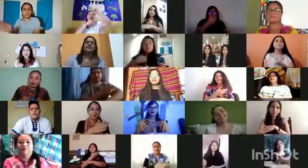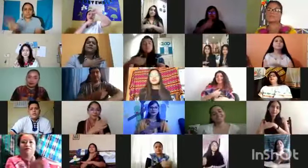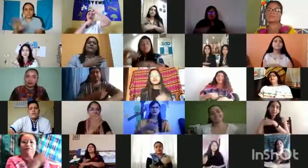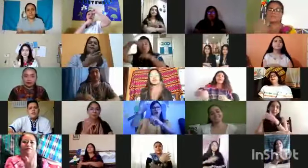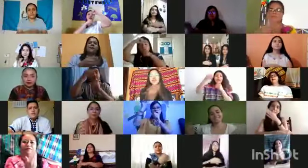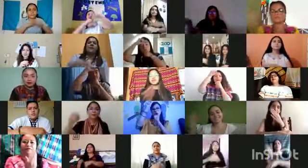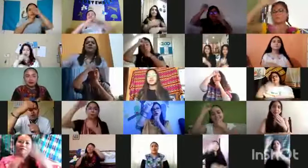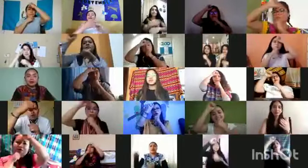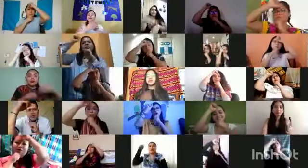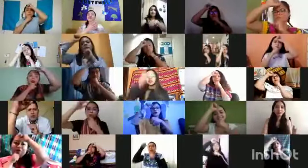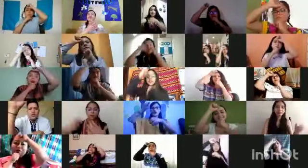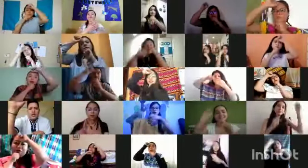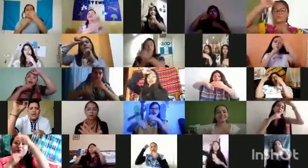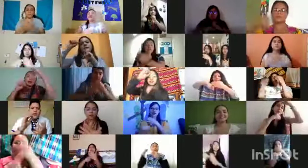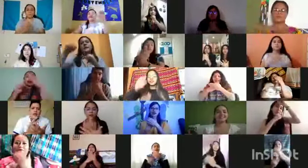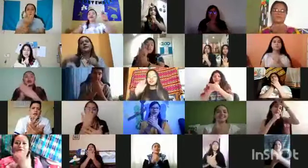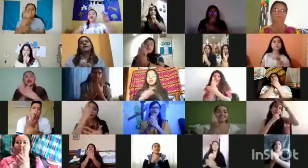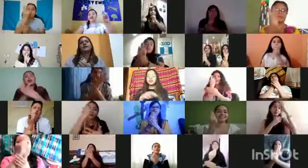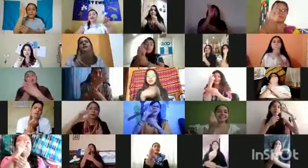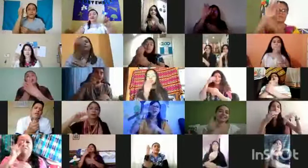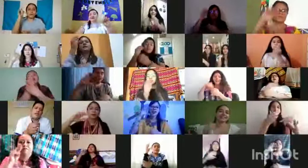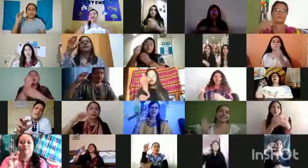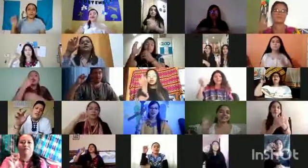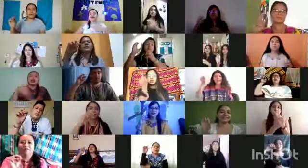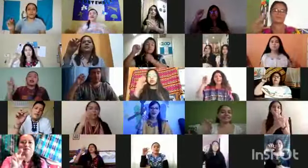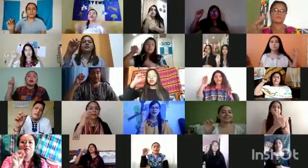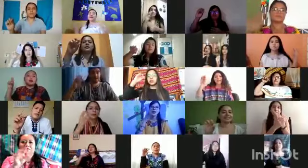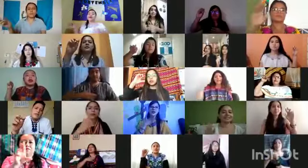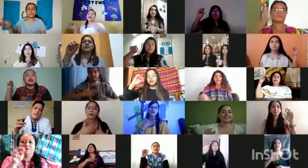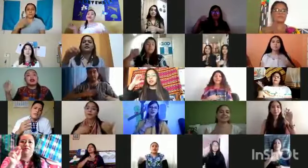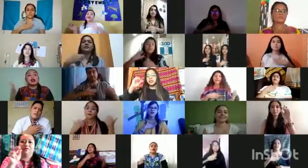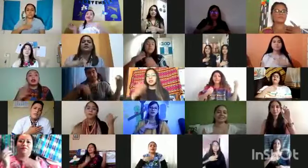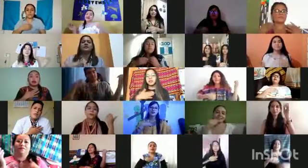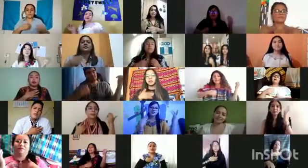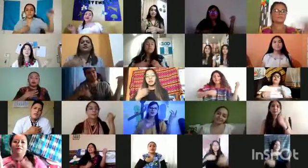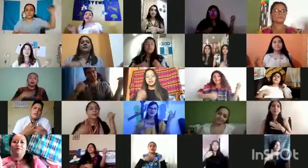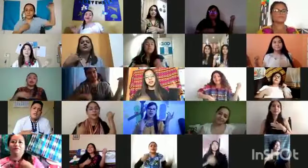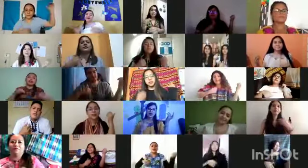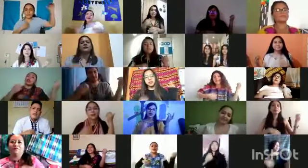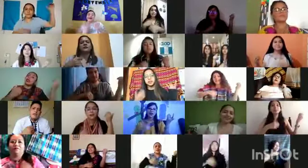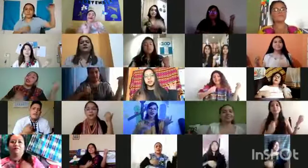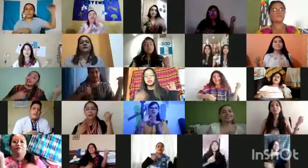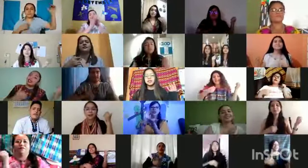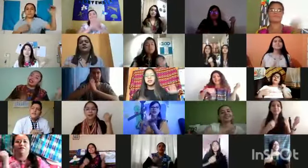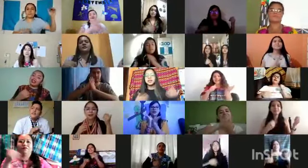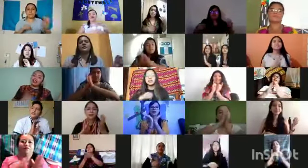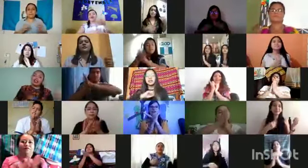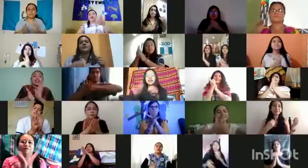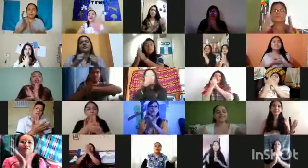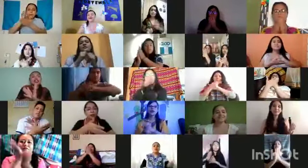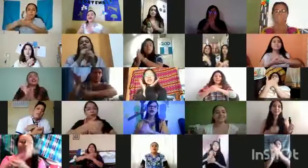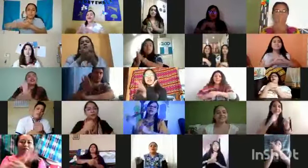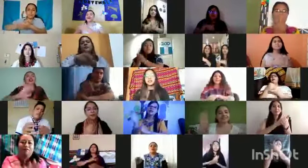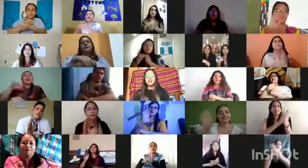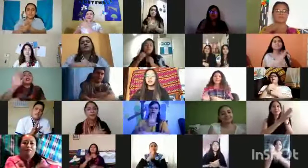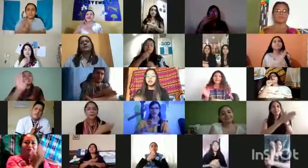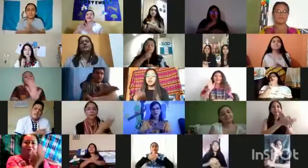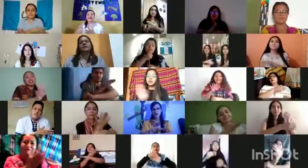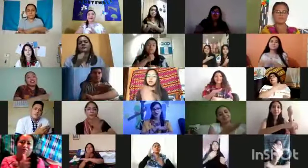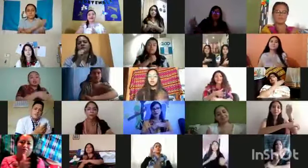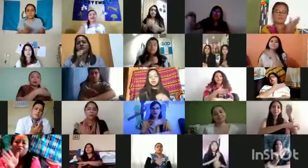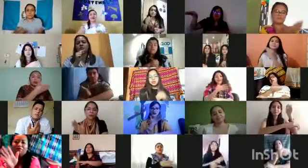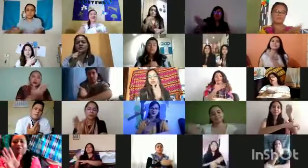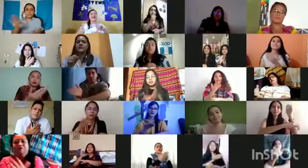Luna, cardenia de plata que en mi serenata te vuelves canción